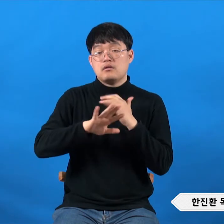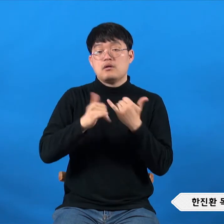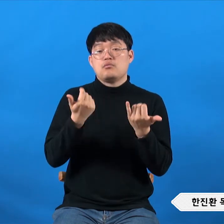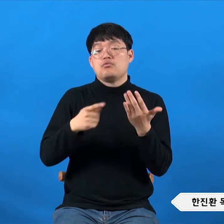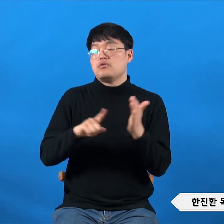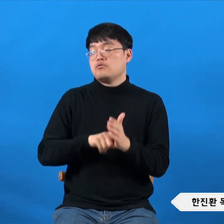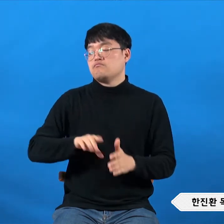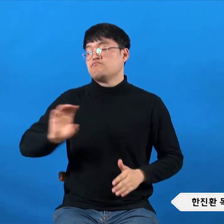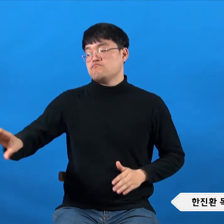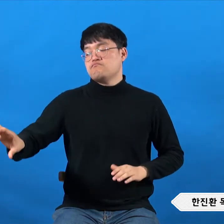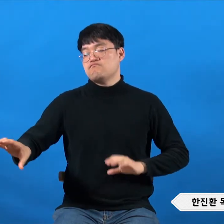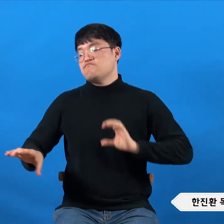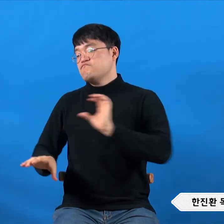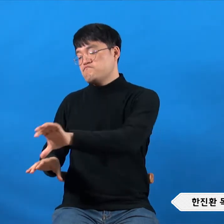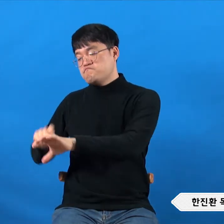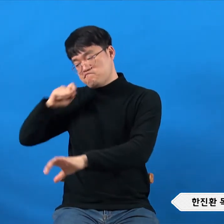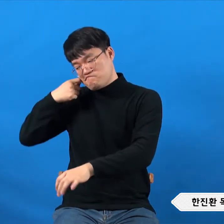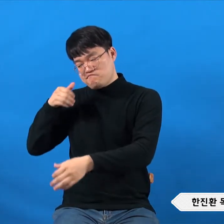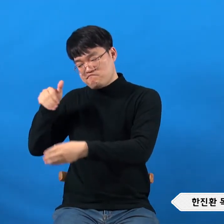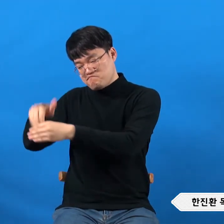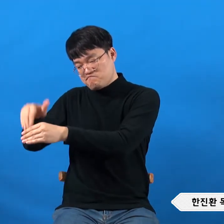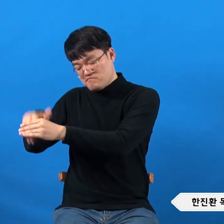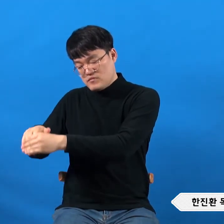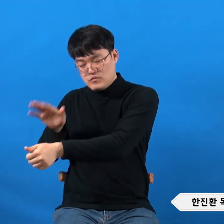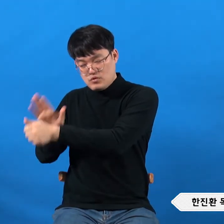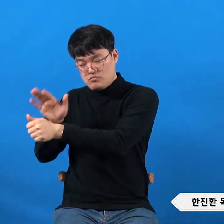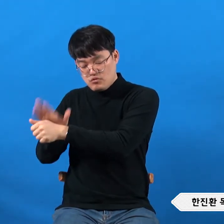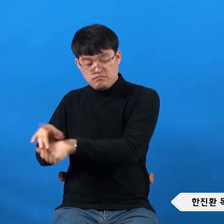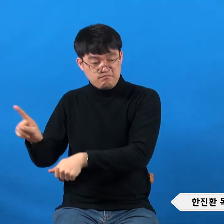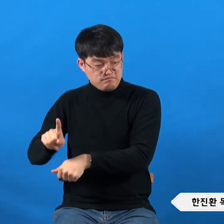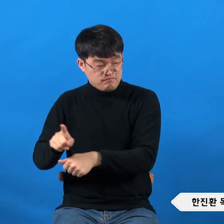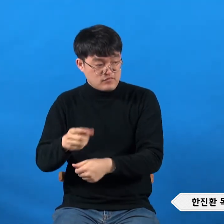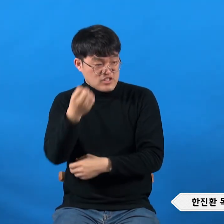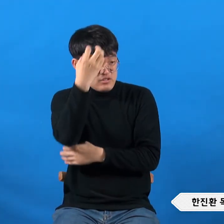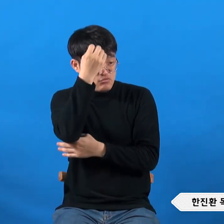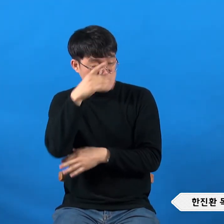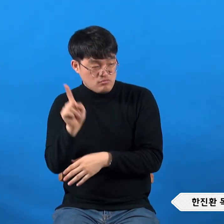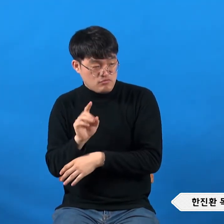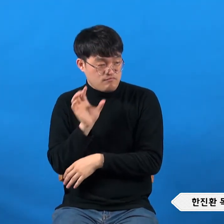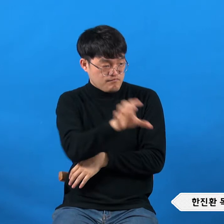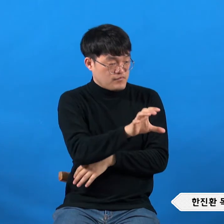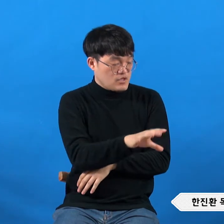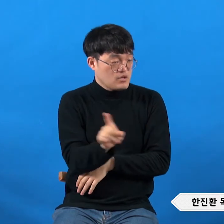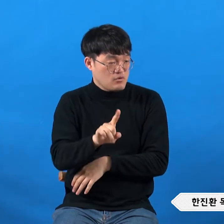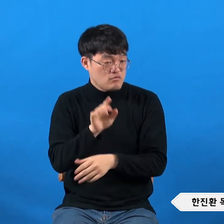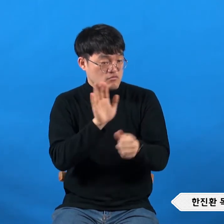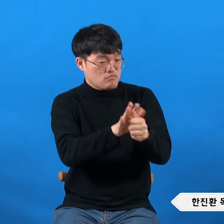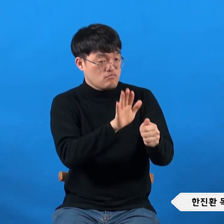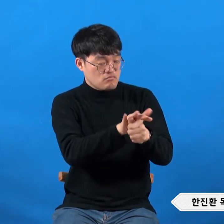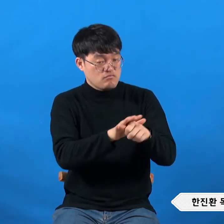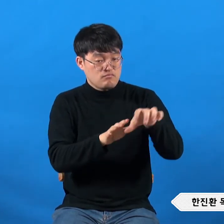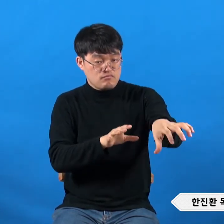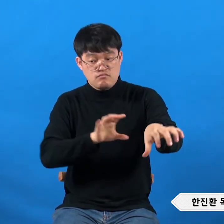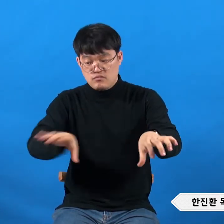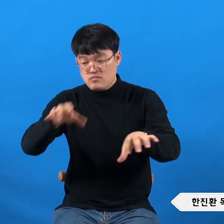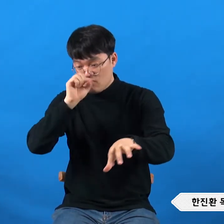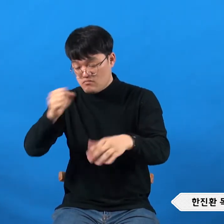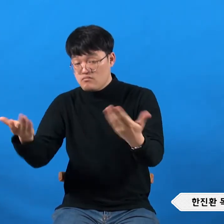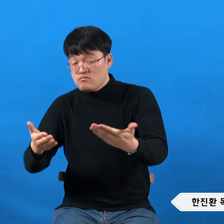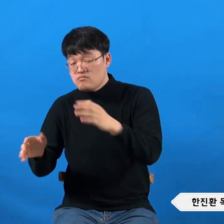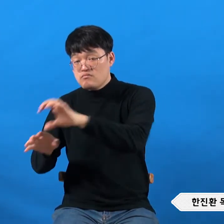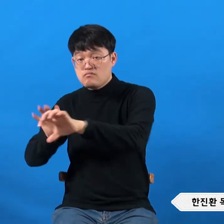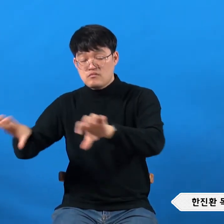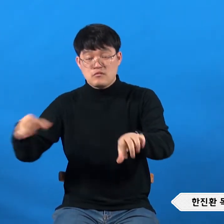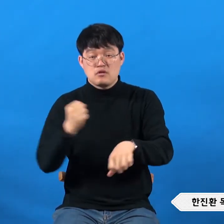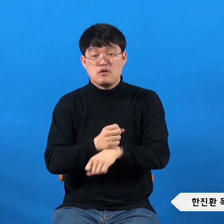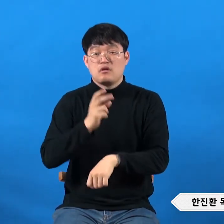아니라 남을 위해서 펑펑 씁니다. 구제도 하고 좋은 일에도 많이 하고 신문 막 이렇게 신문 기자들이 몰려는 그런데 좋은 일도 많이